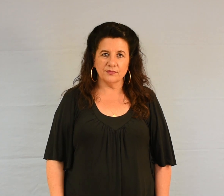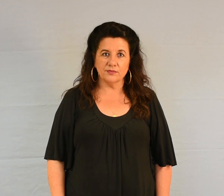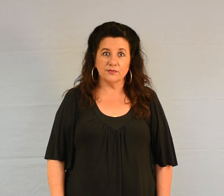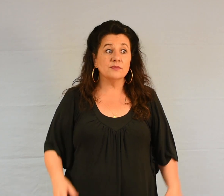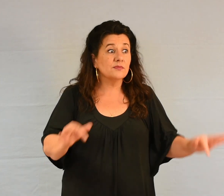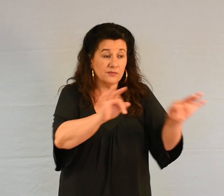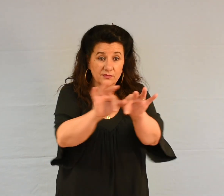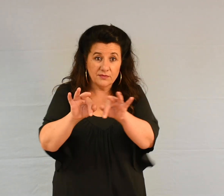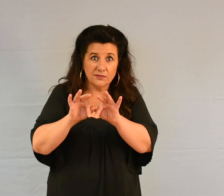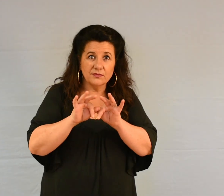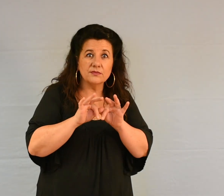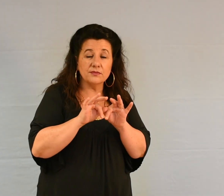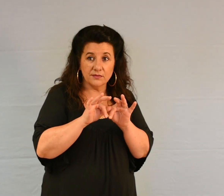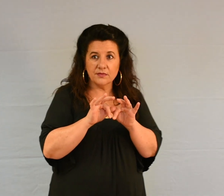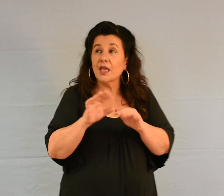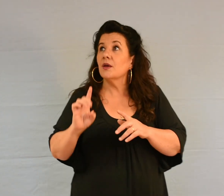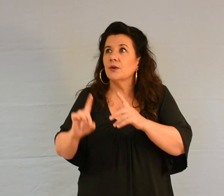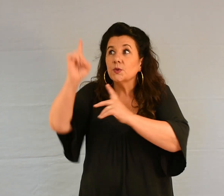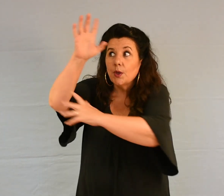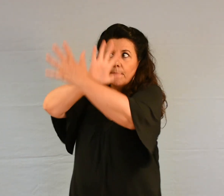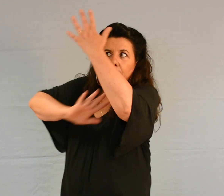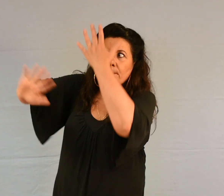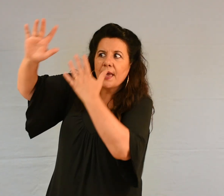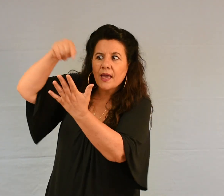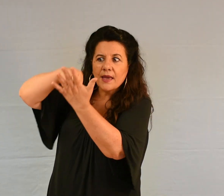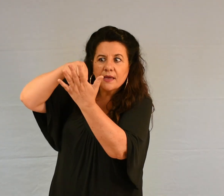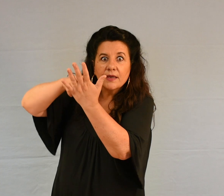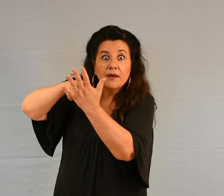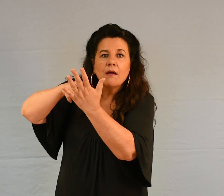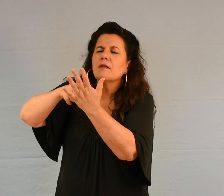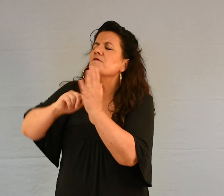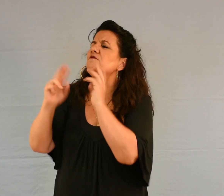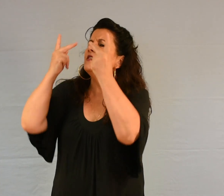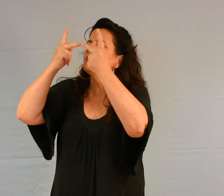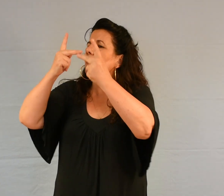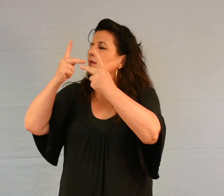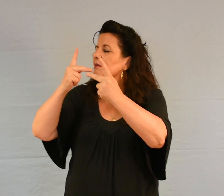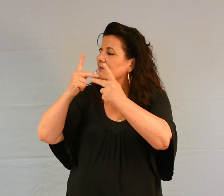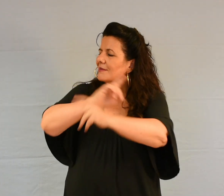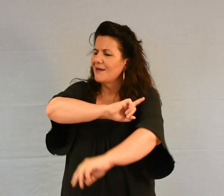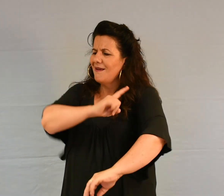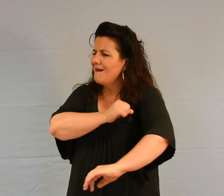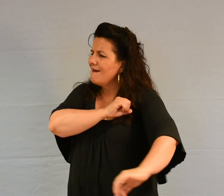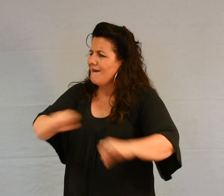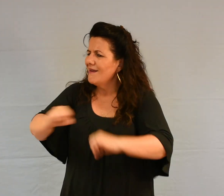Frères, elle est vivante la parole du Seigneur, énergique et plus coupante qu'une épée à deux